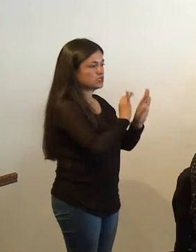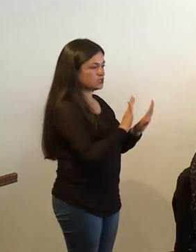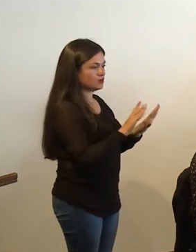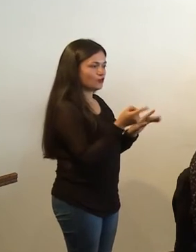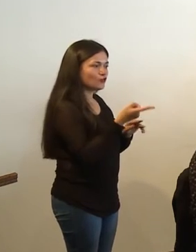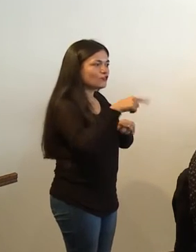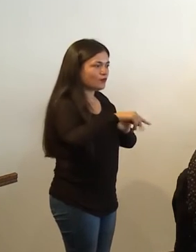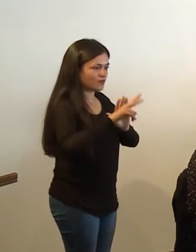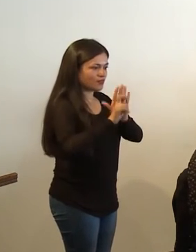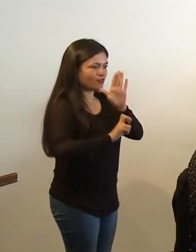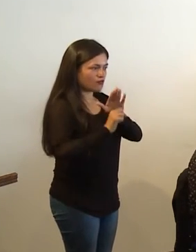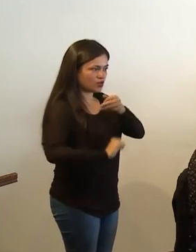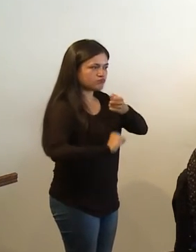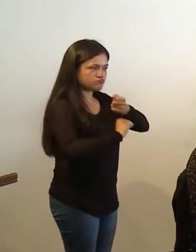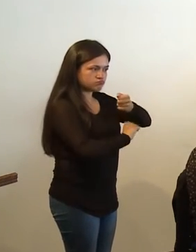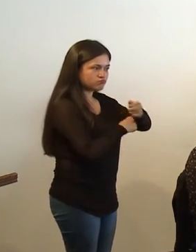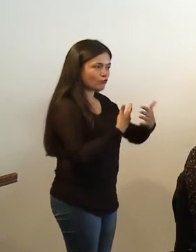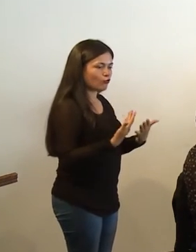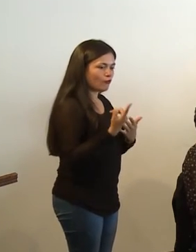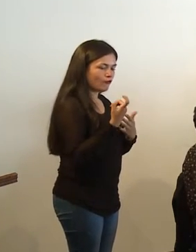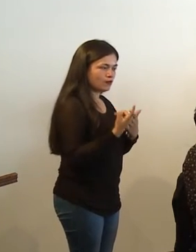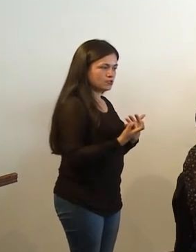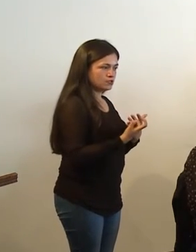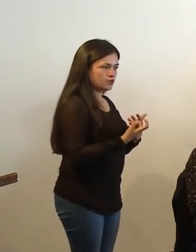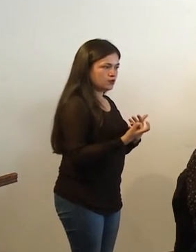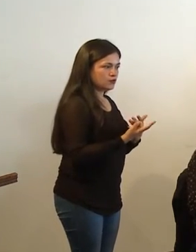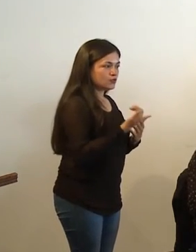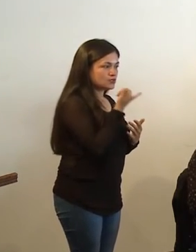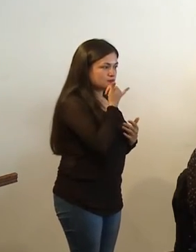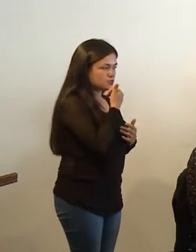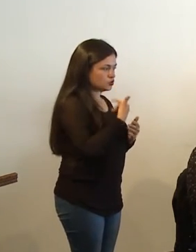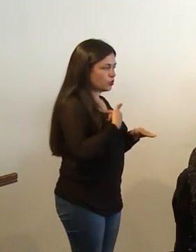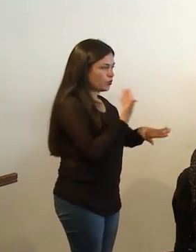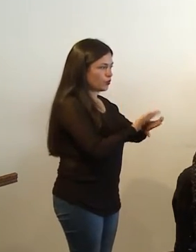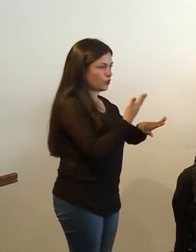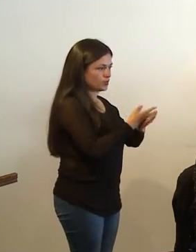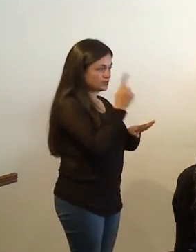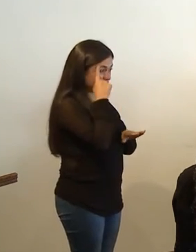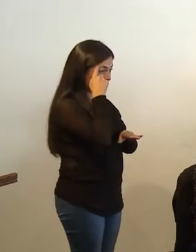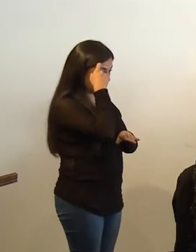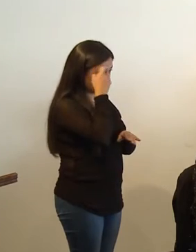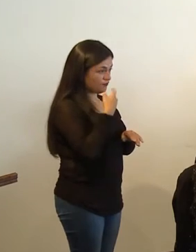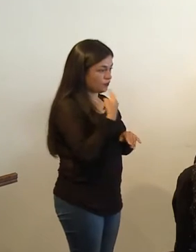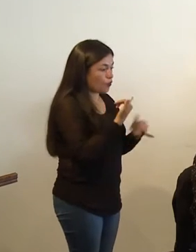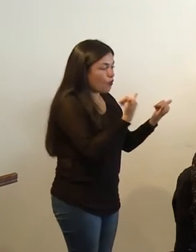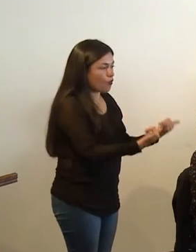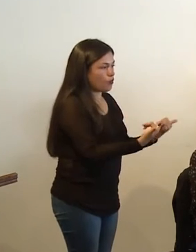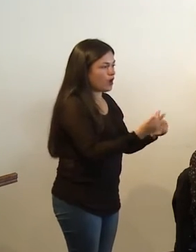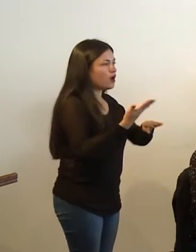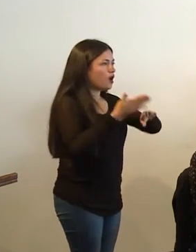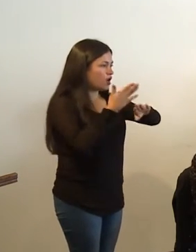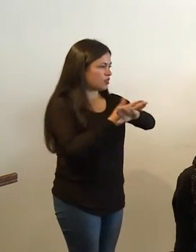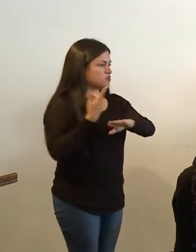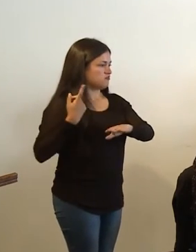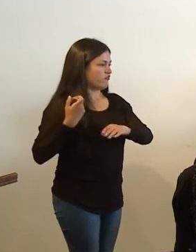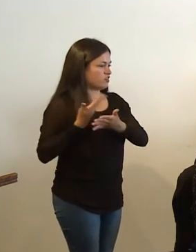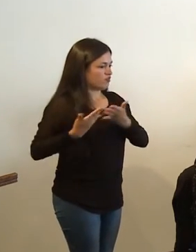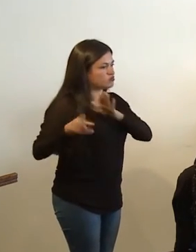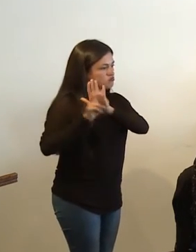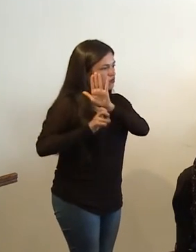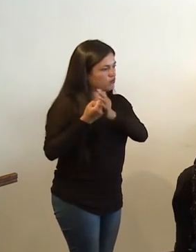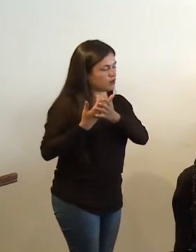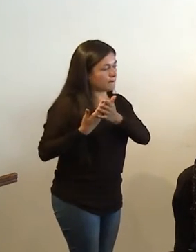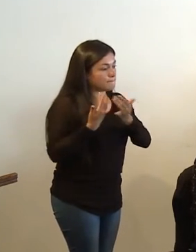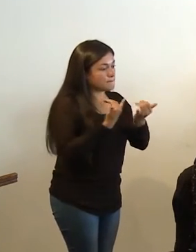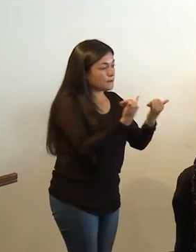estaría proponiendo es que seguramente el gran desafío hoy es un poco en el sentido